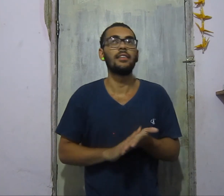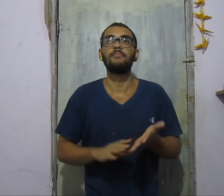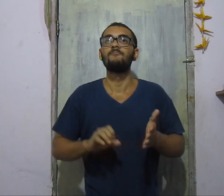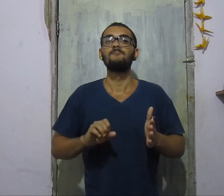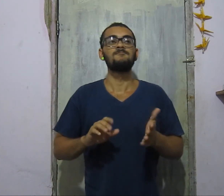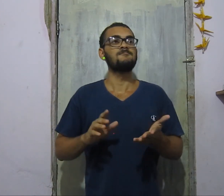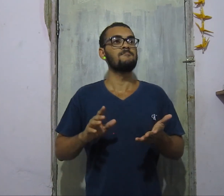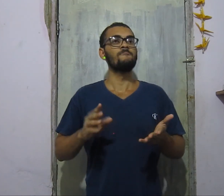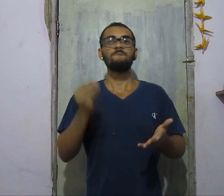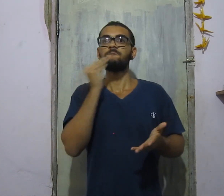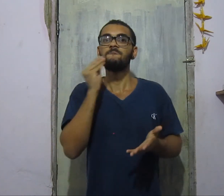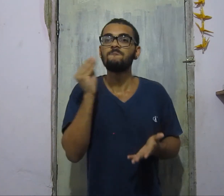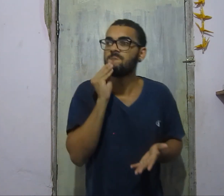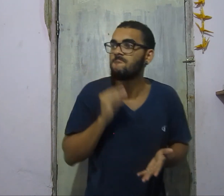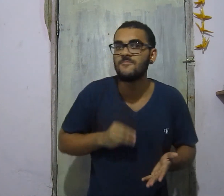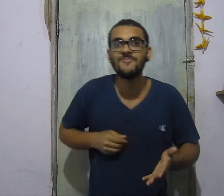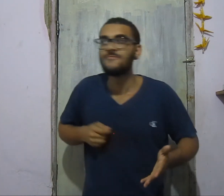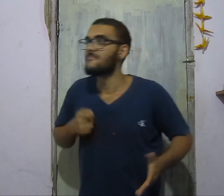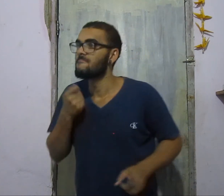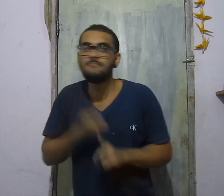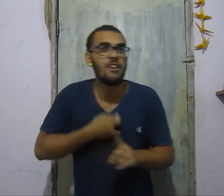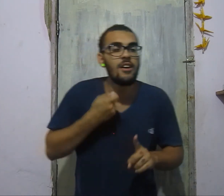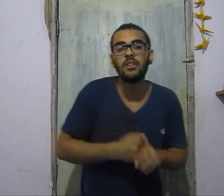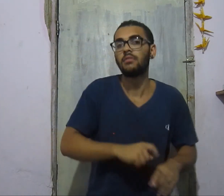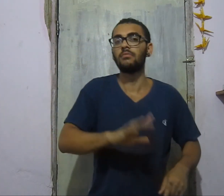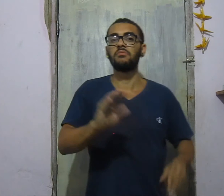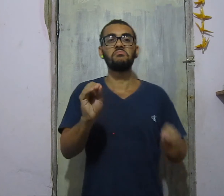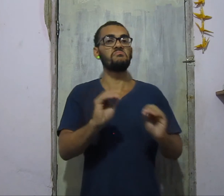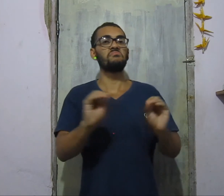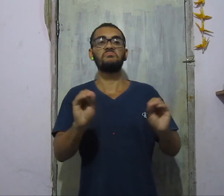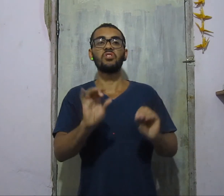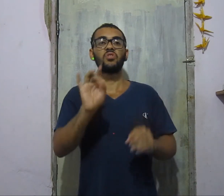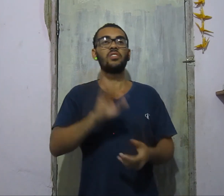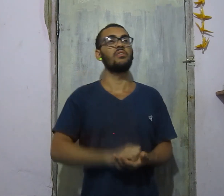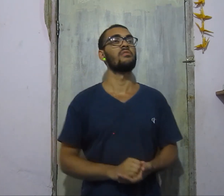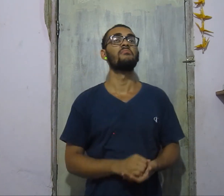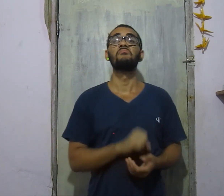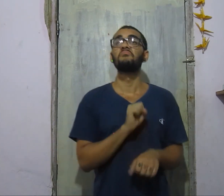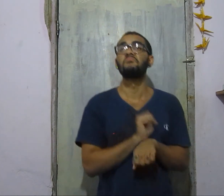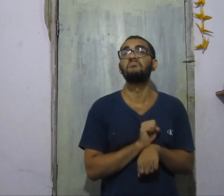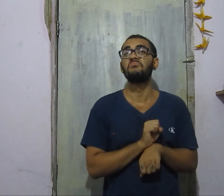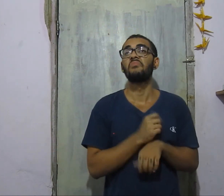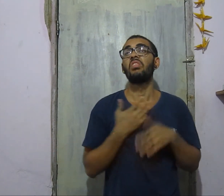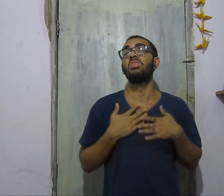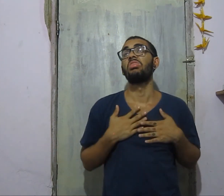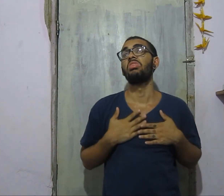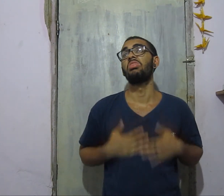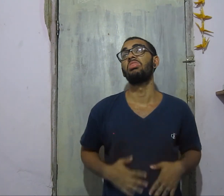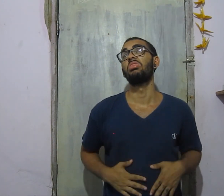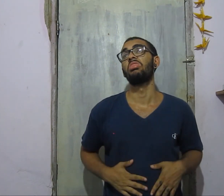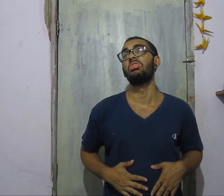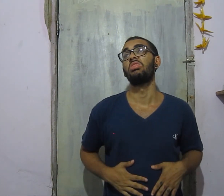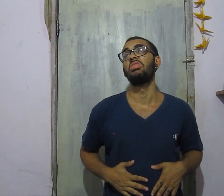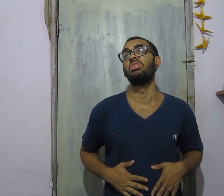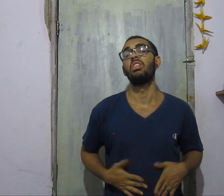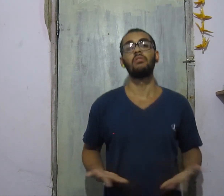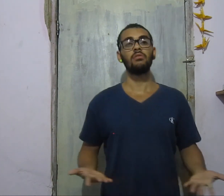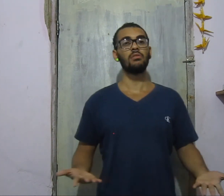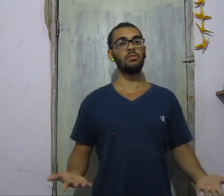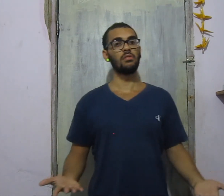não tem força, que não tem vontade, não luta, né, pela sua vida, que somente fica